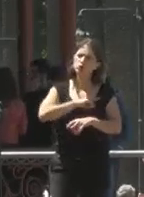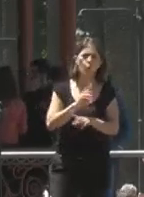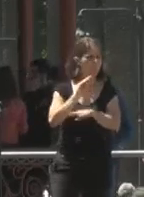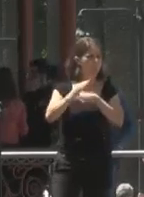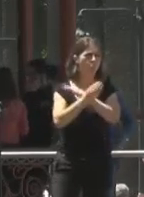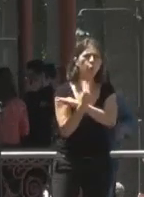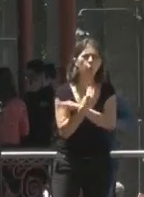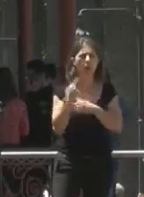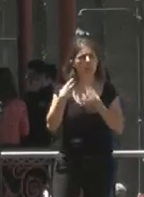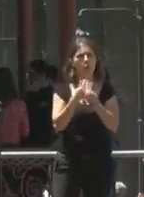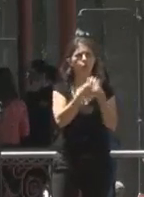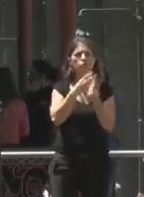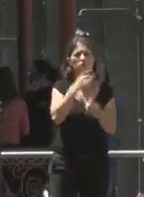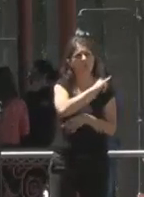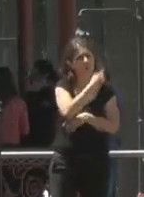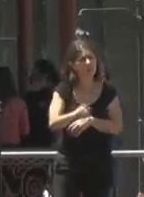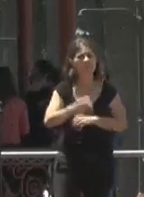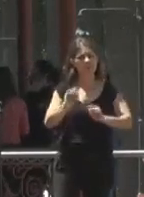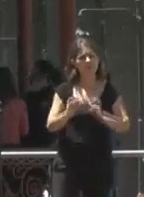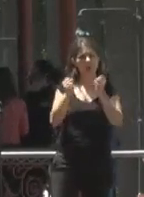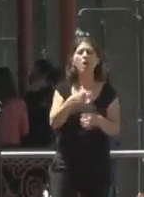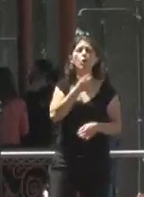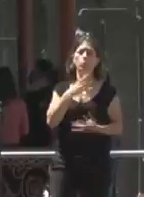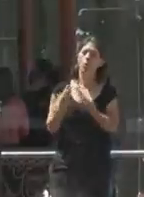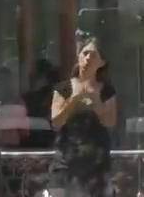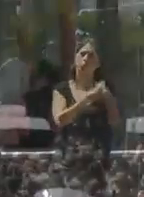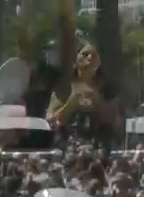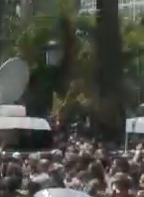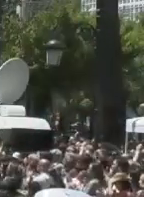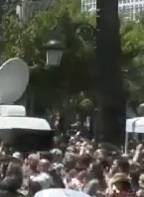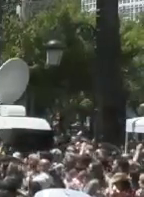juntos, porque solo salimos de la crisis juntos.